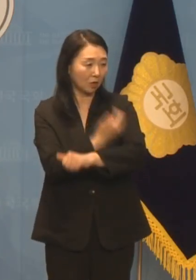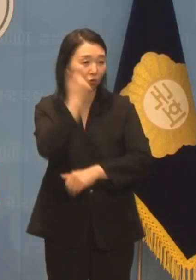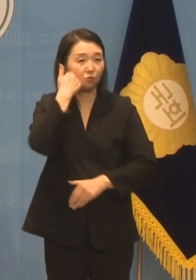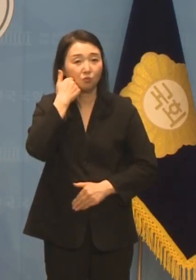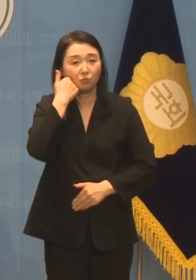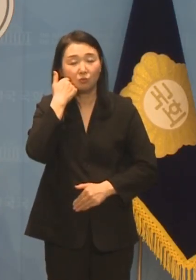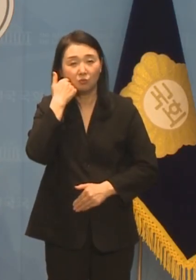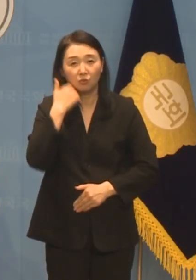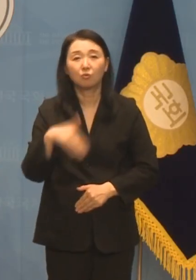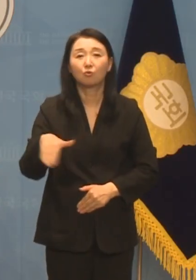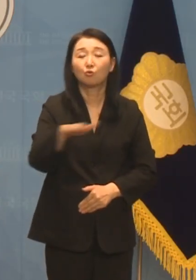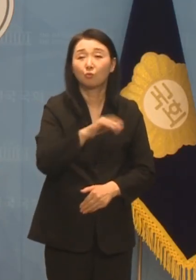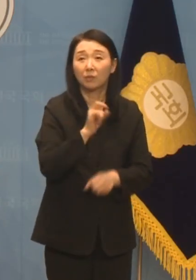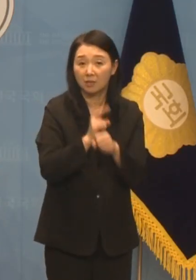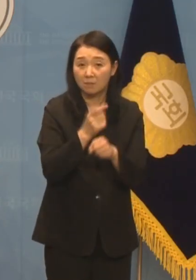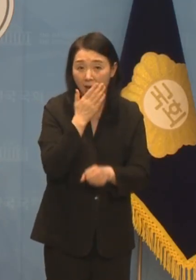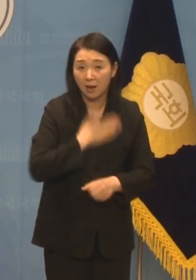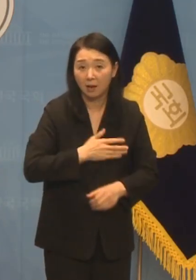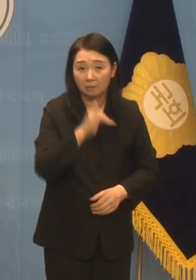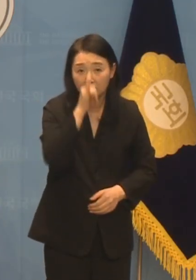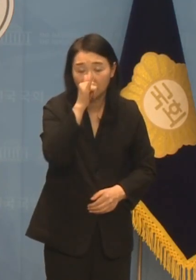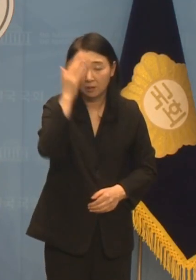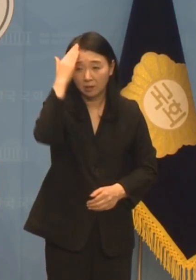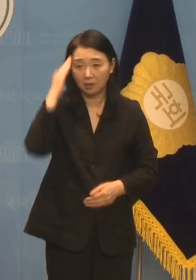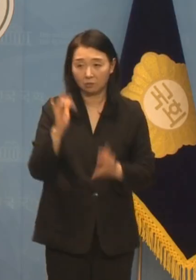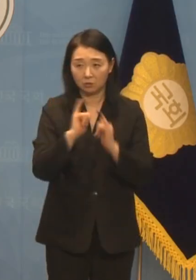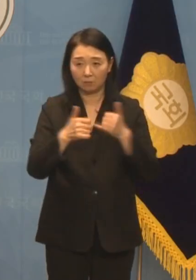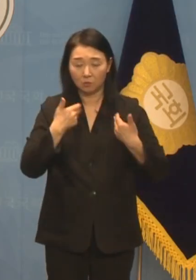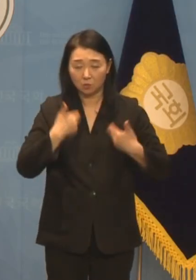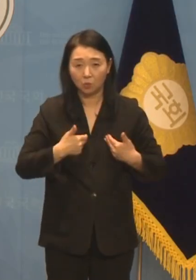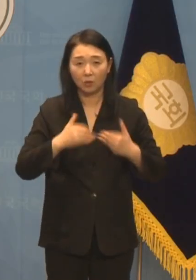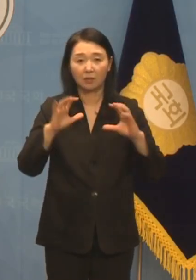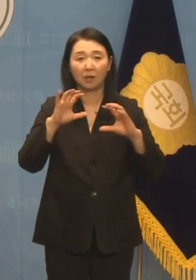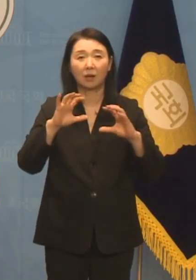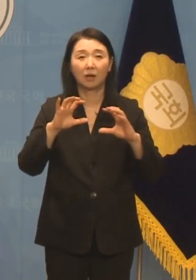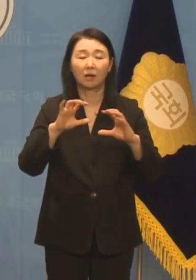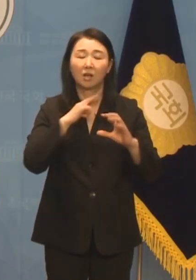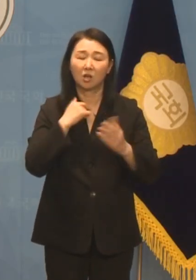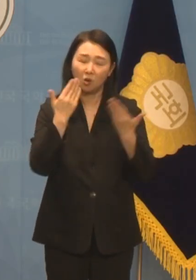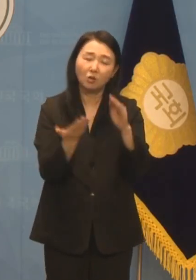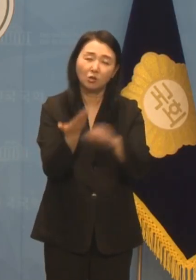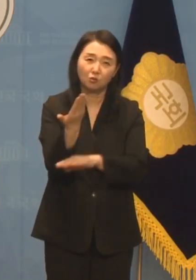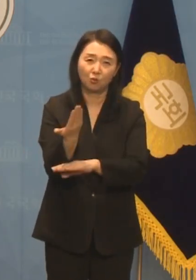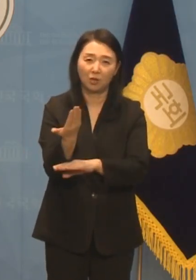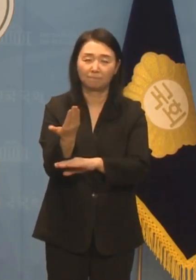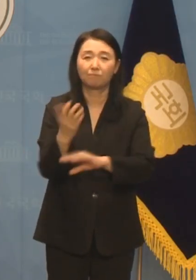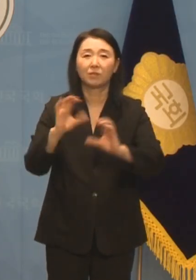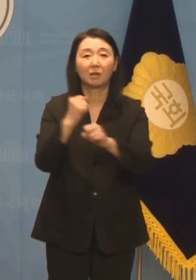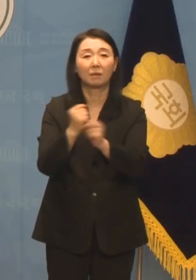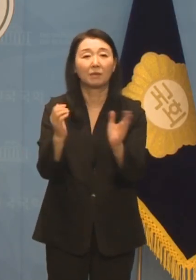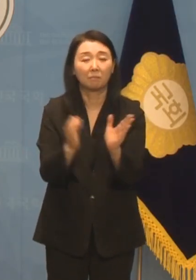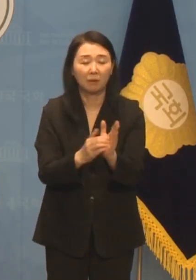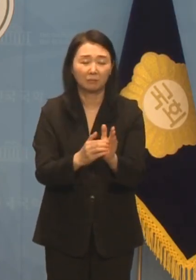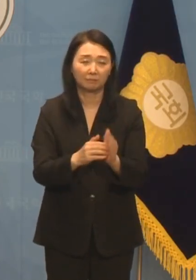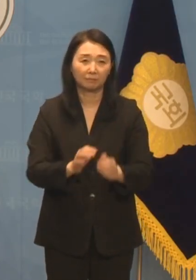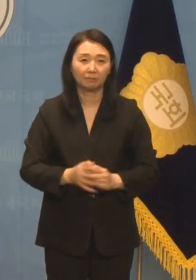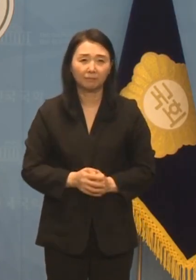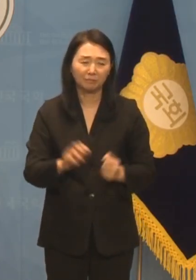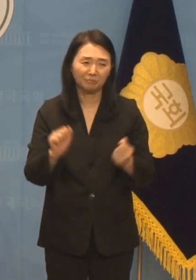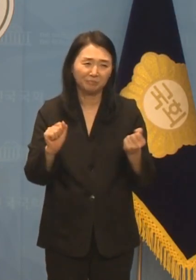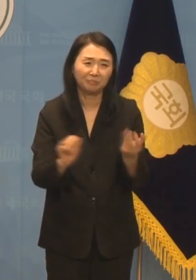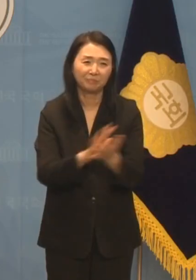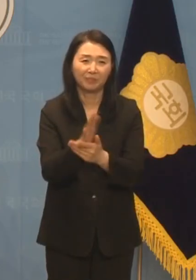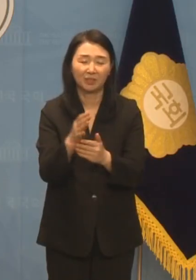있습니다. 우리나라는 조용한 사람들의 헌신 위에 서 있습니다. 소란스레 앞다퉈 권력을 쫓을